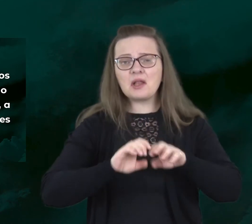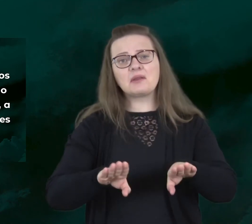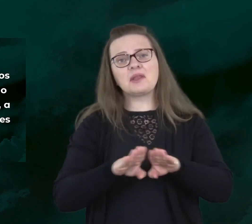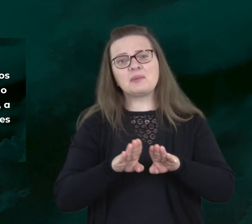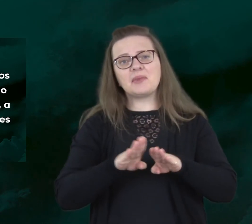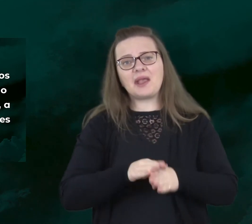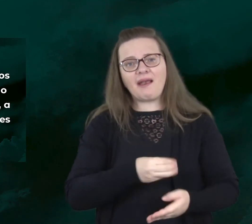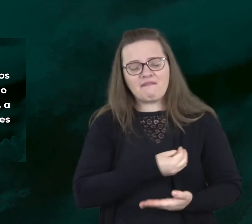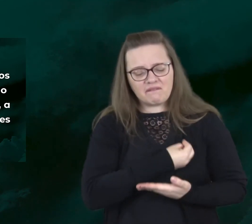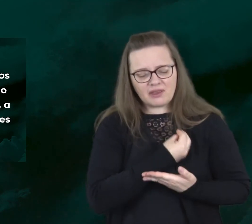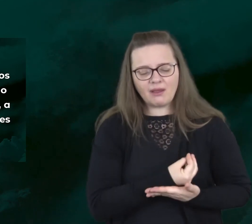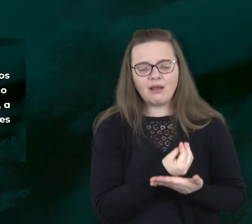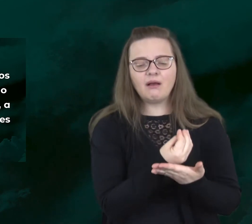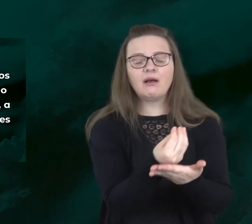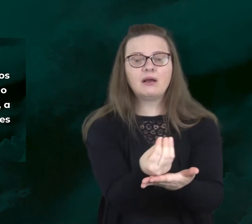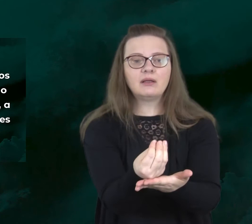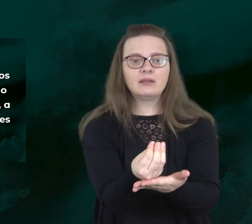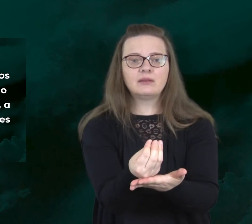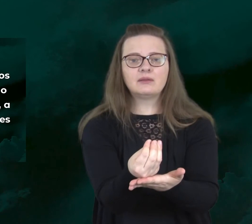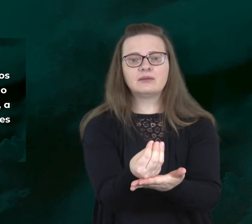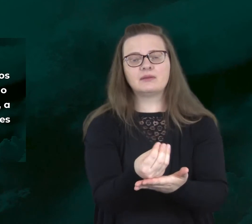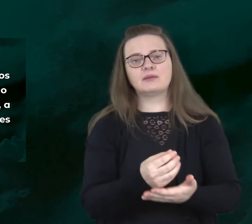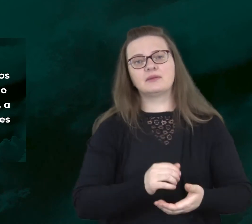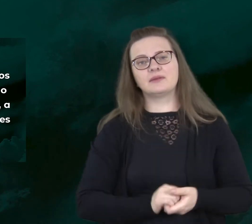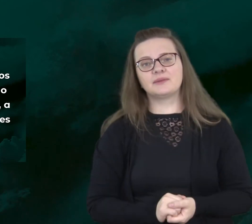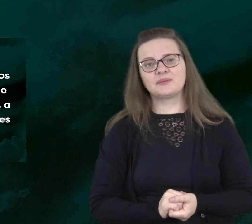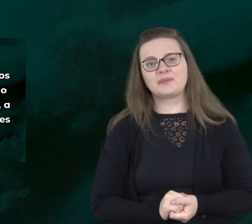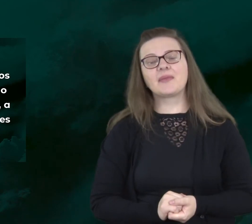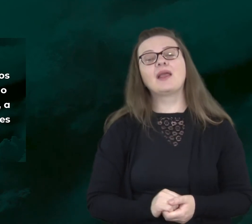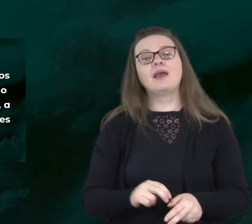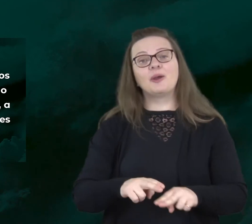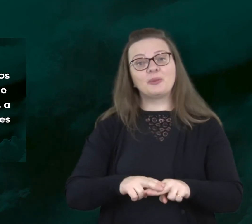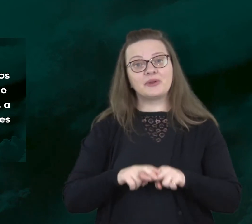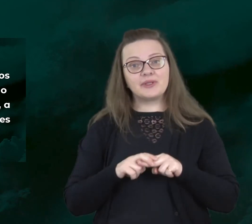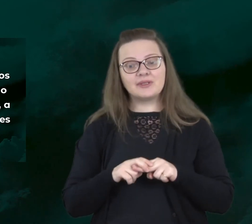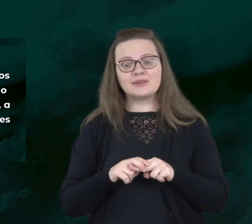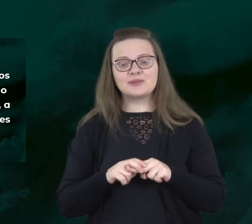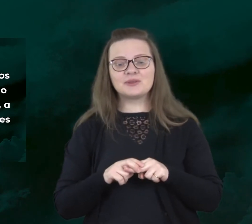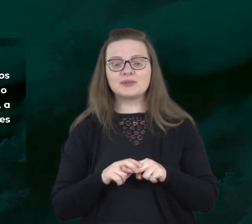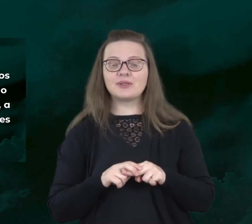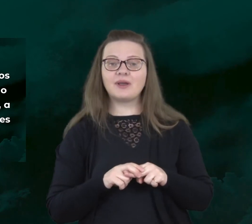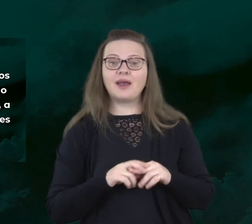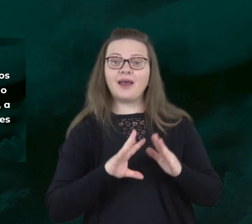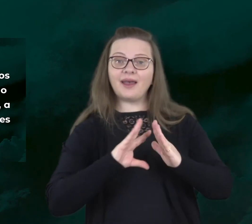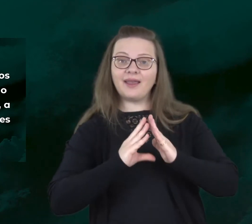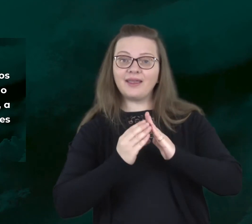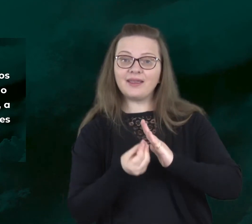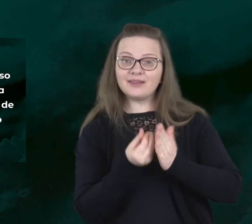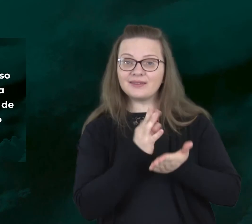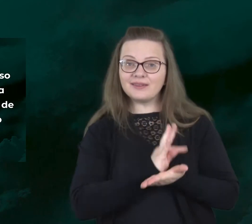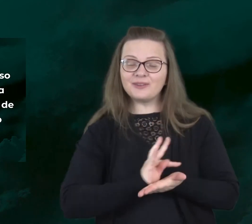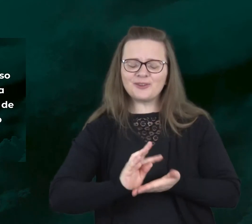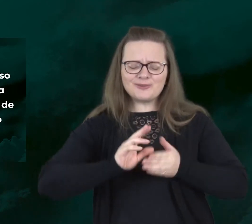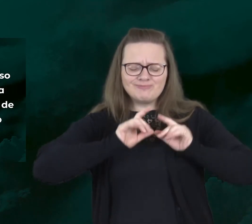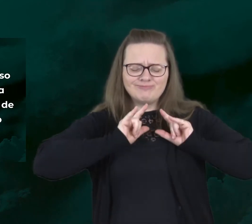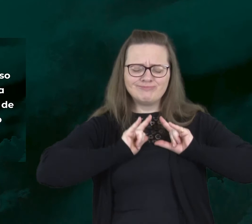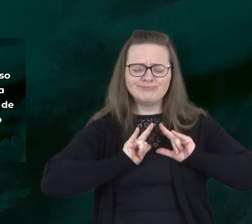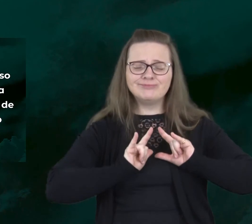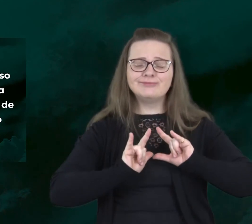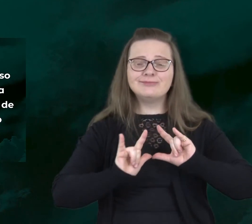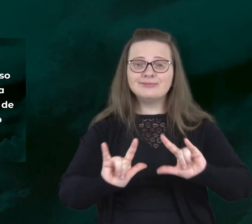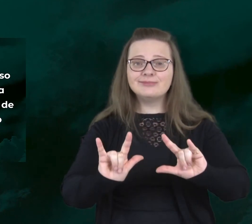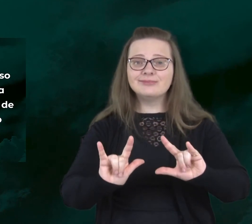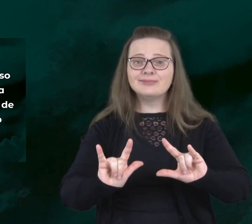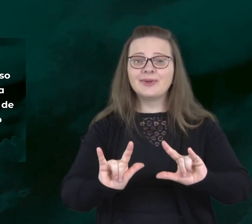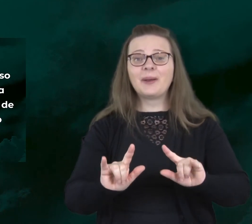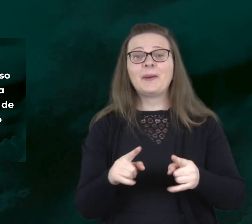Por isso que vos tornastes muito amados de nós, porque vos recordais, irmãos, que do